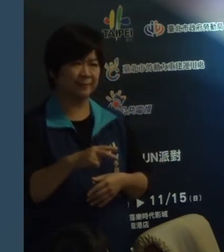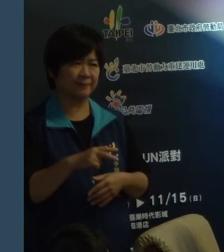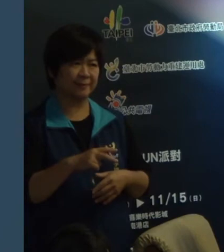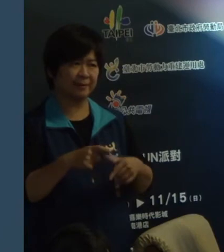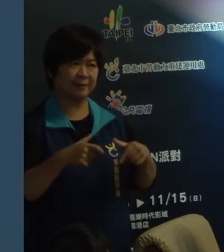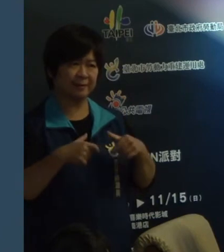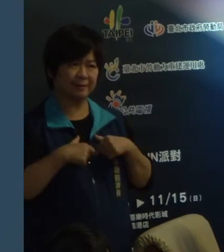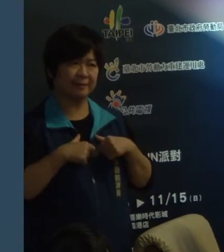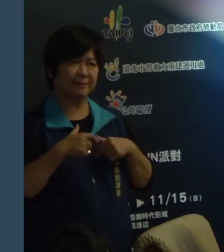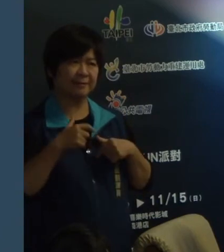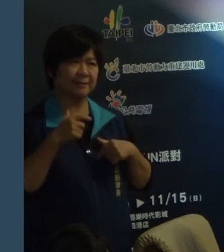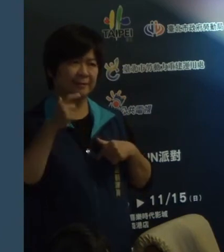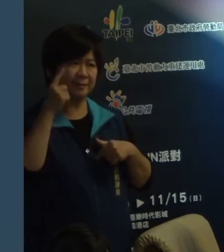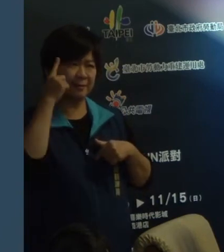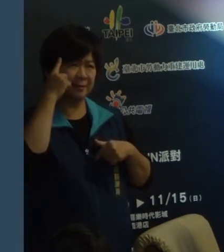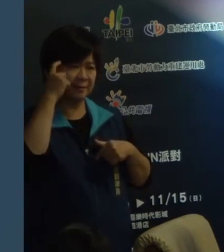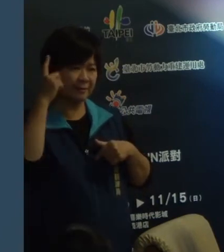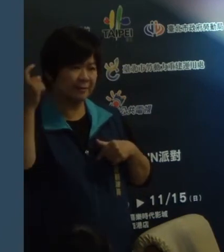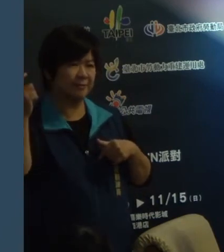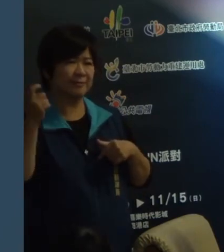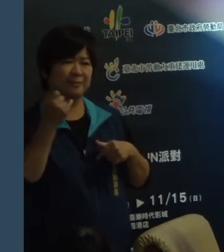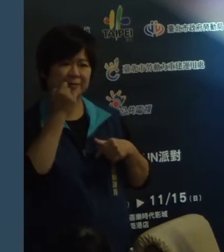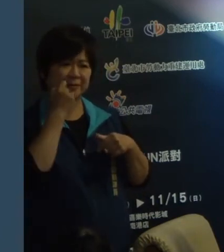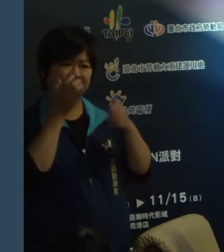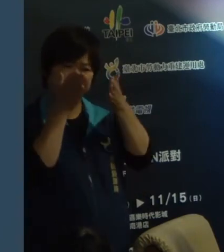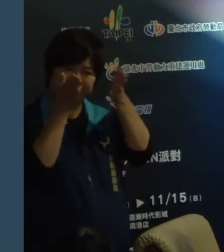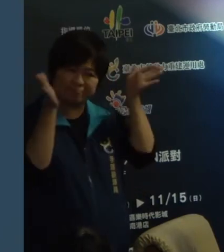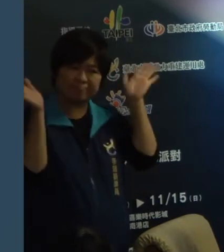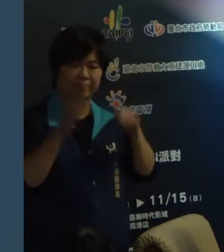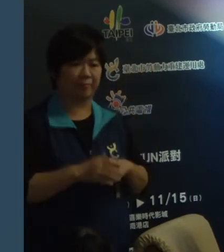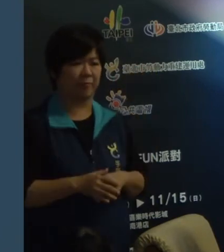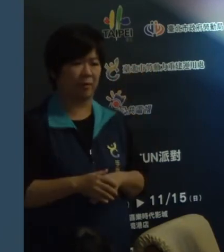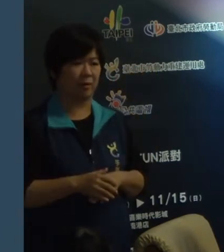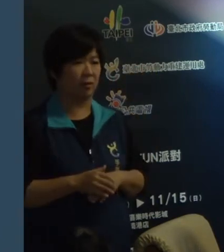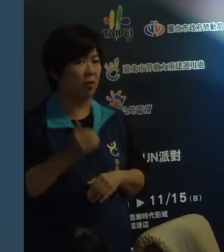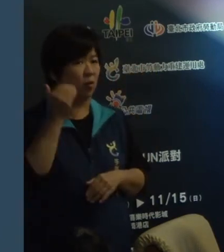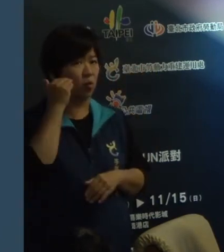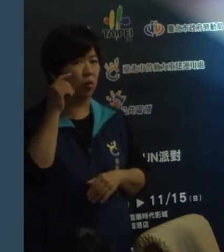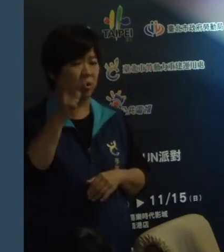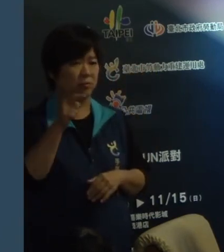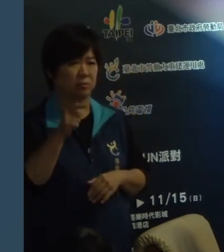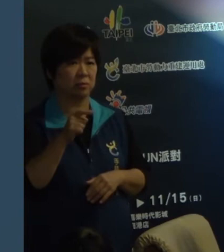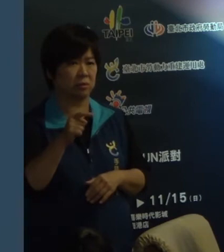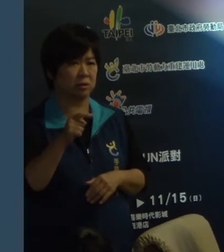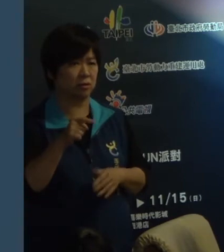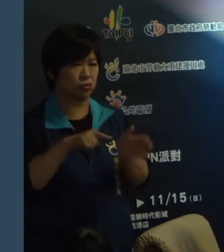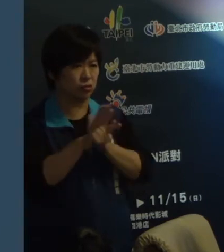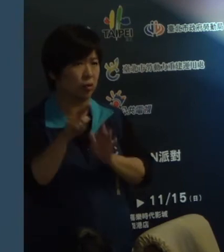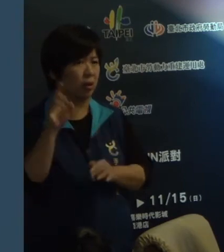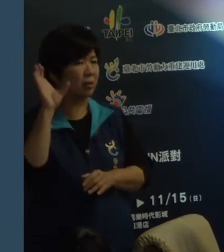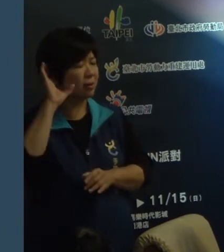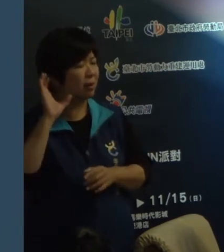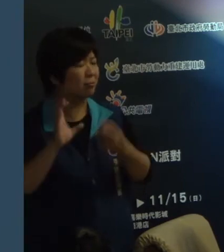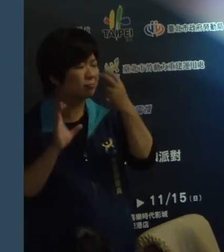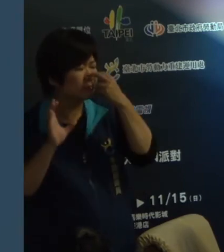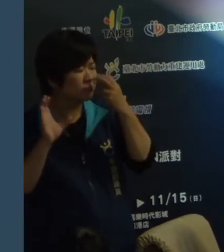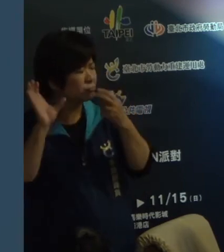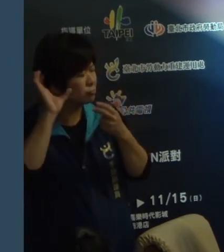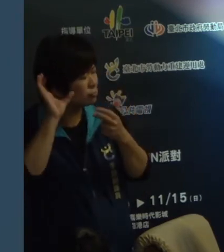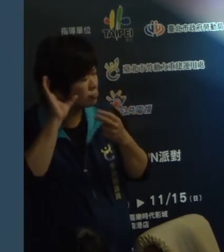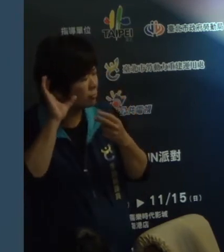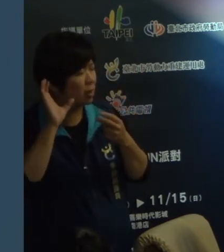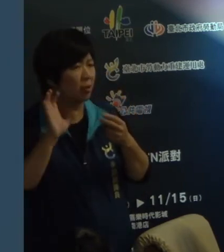可以打开想象，就是说如果今天是一个以听觉或是以触觉或是以嗅觉的角度